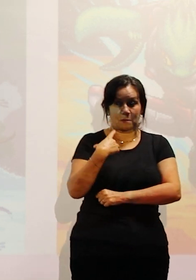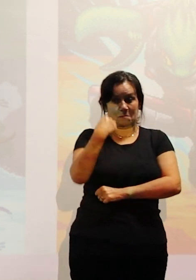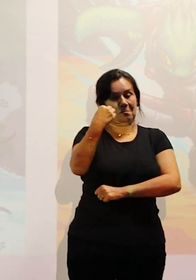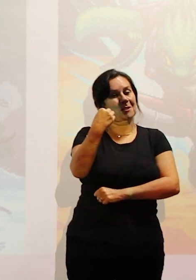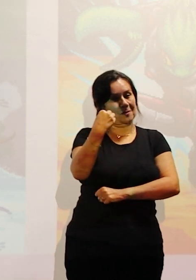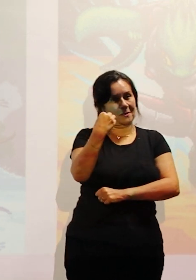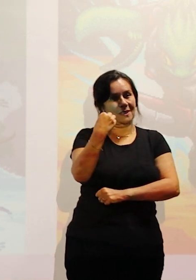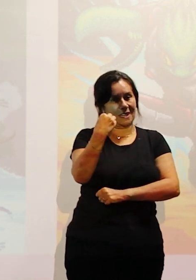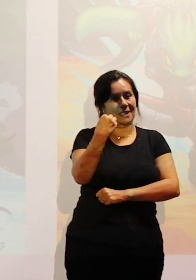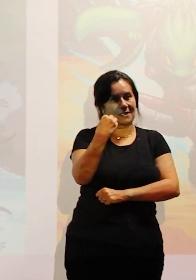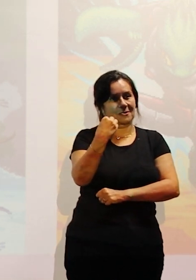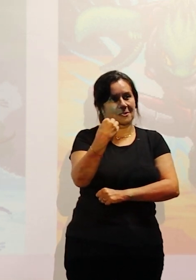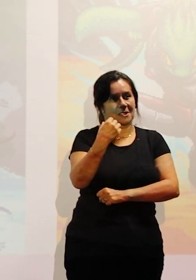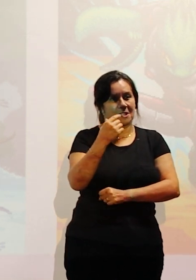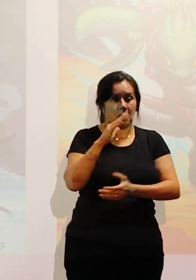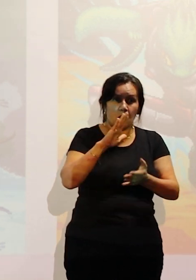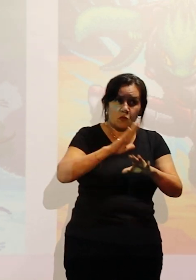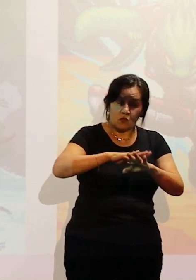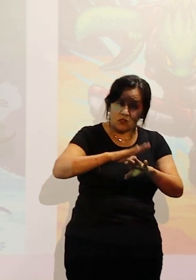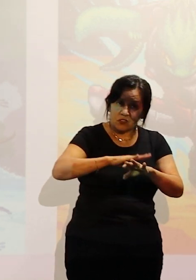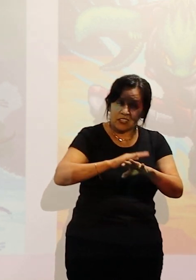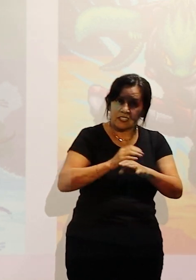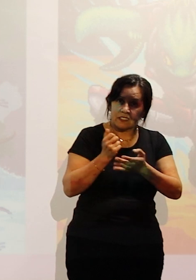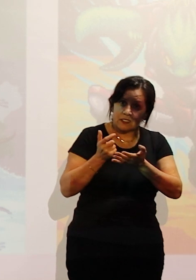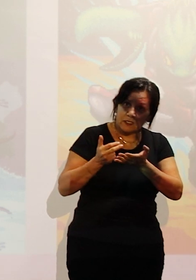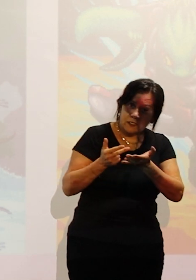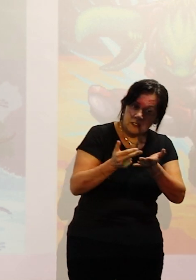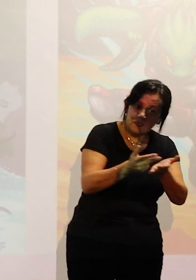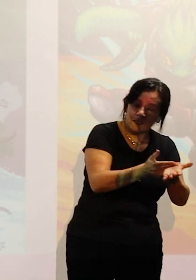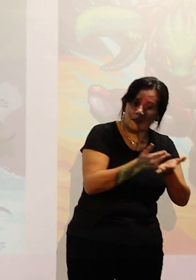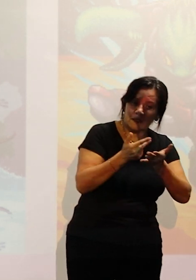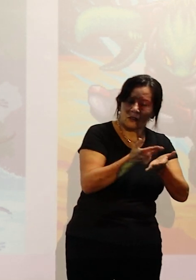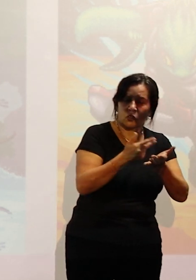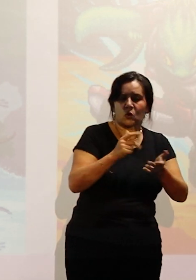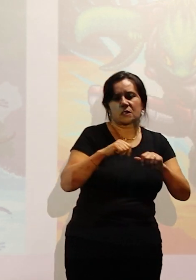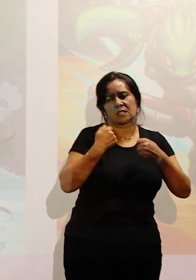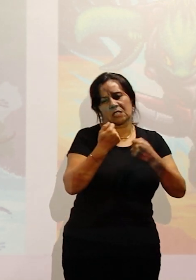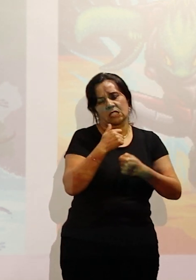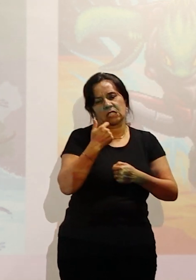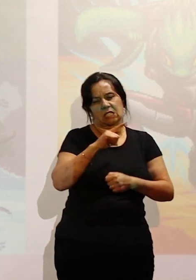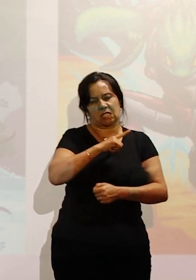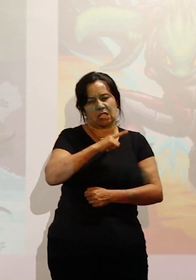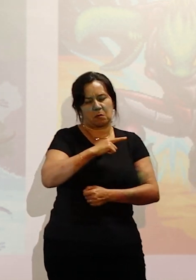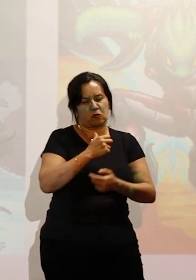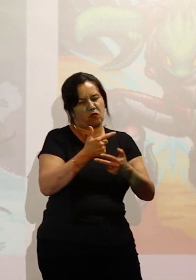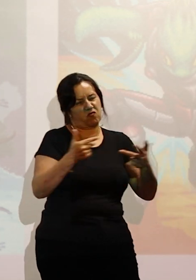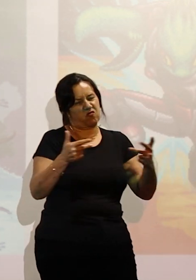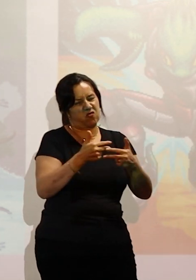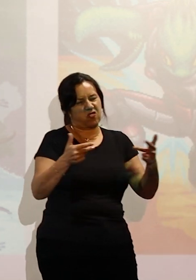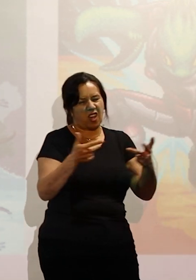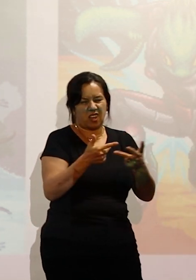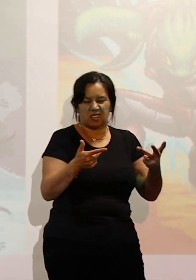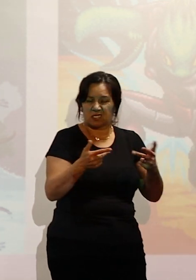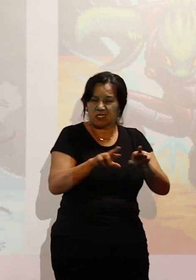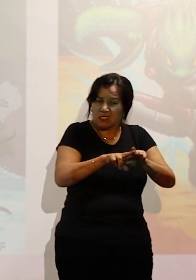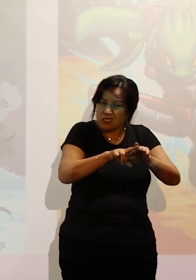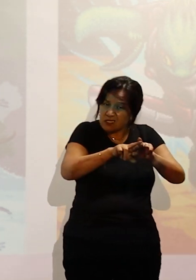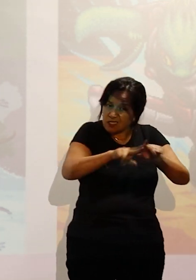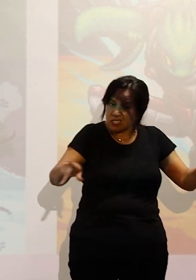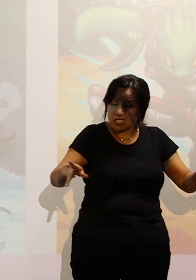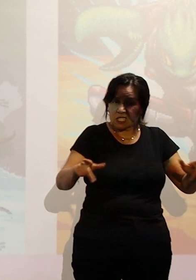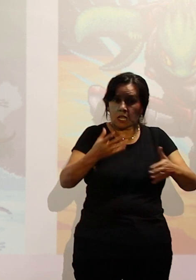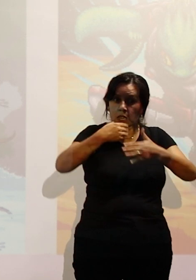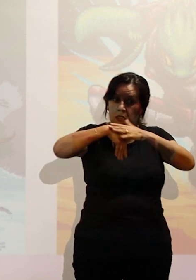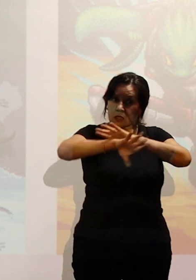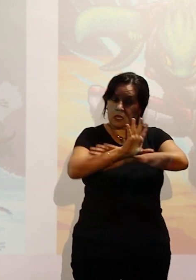escolhida, e eu fiz, e a gente tem algumas questões muito importantes, que é mostrar a diversidade dentro